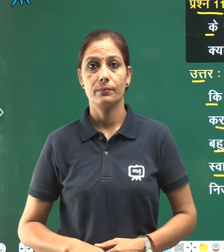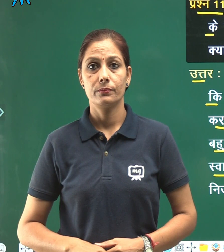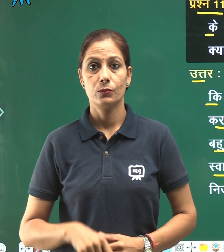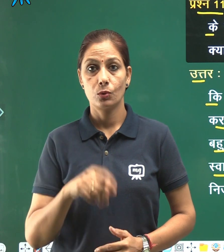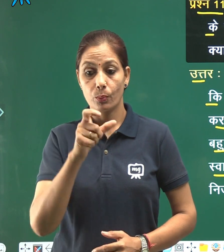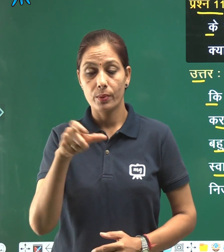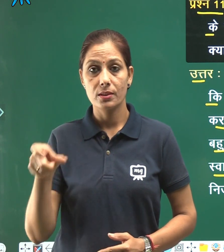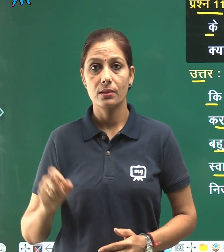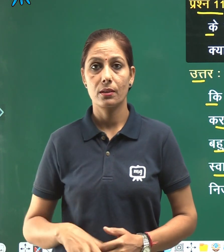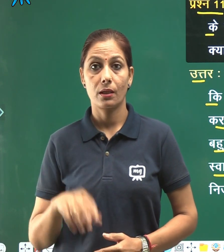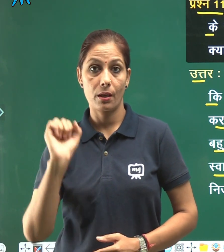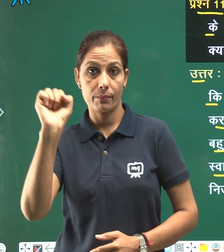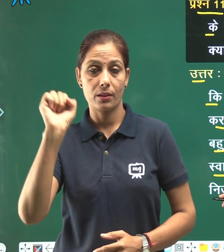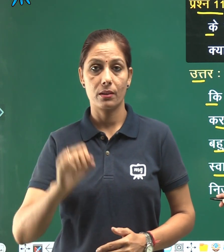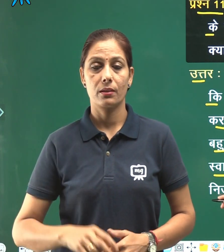अपने